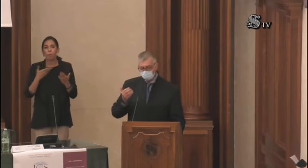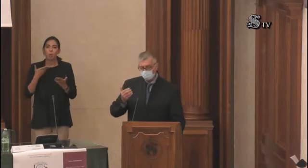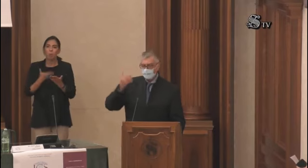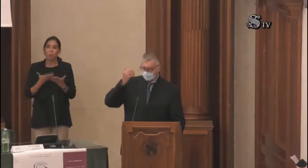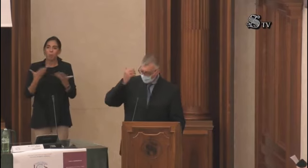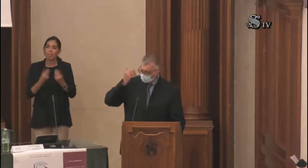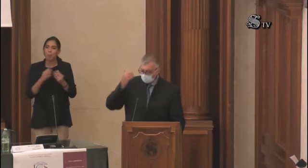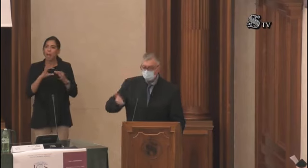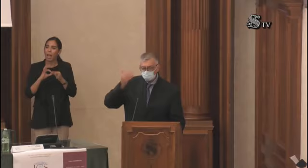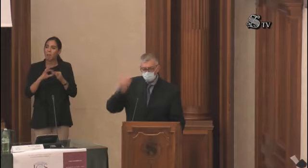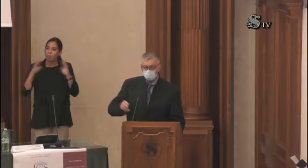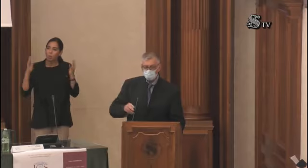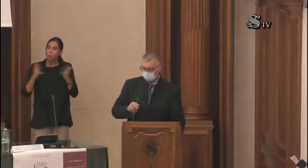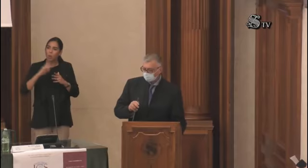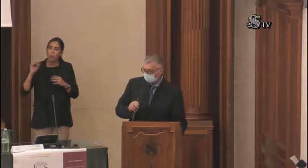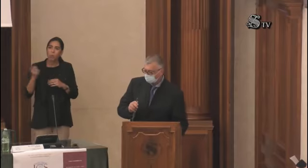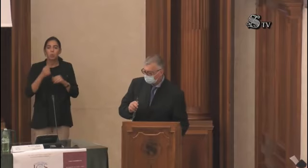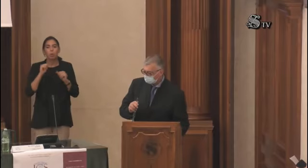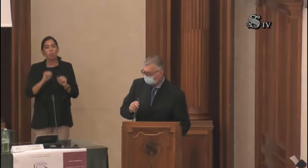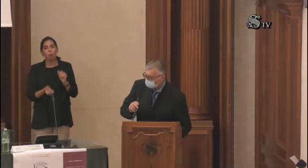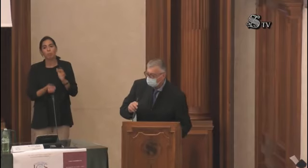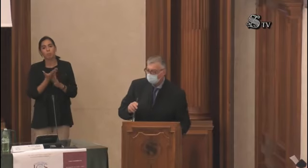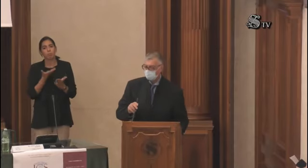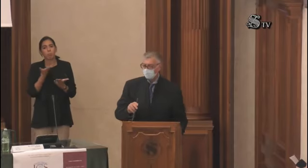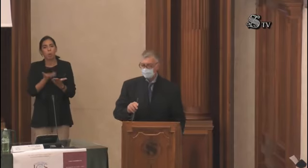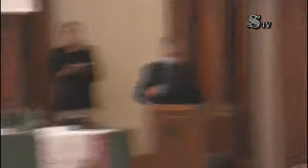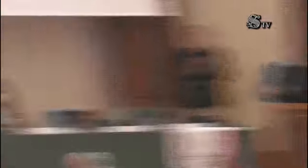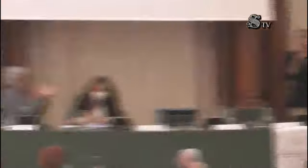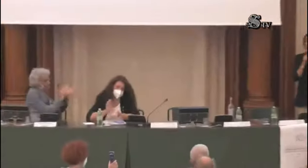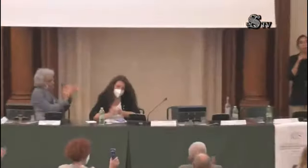tutto il mondo un rapporto nuovo nei confronti della medicina.